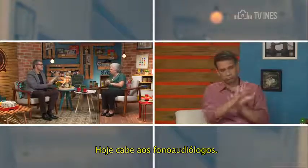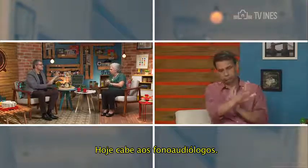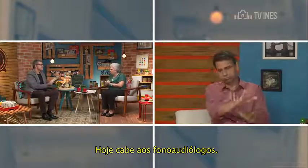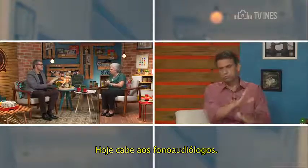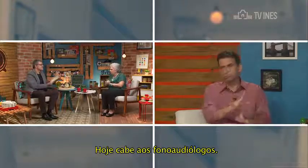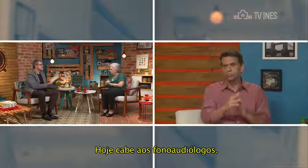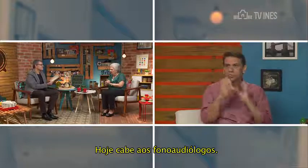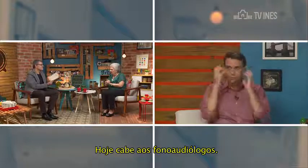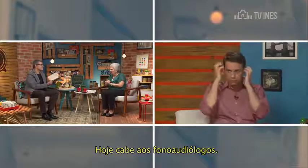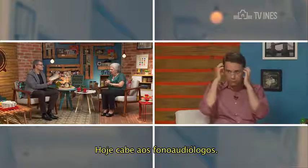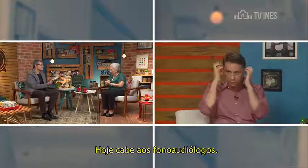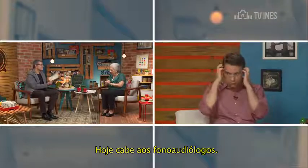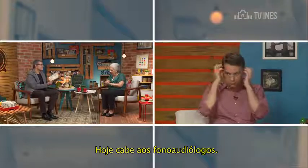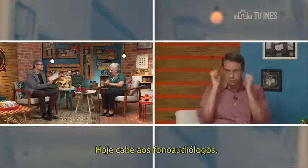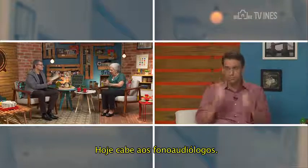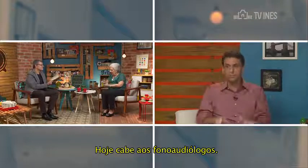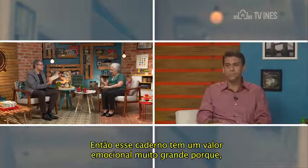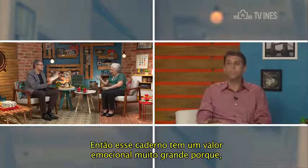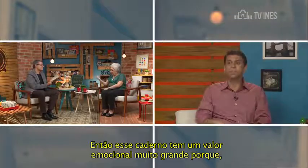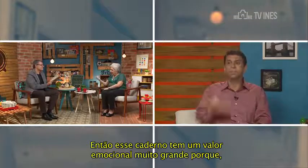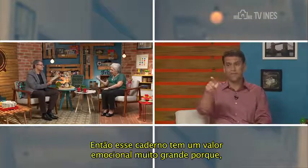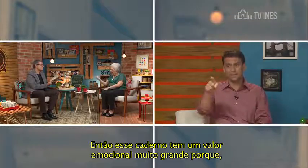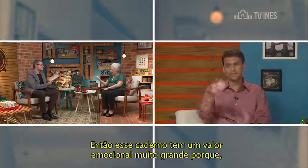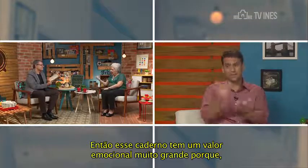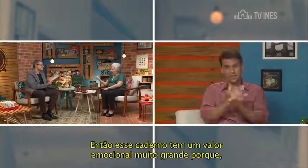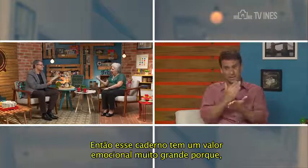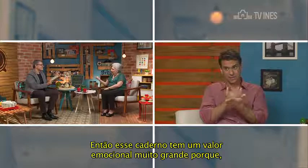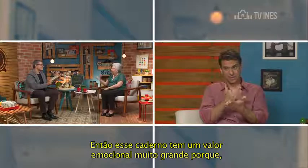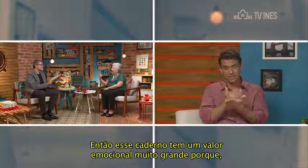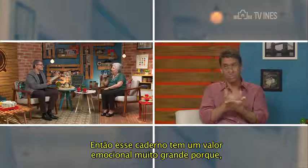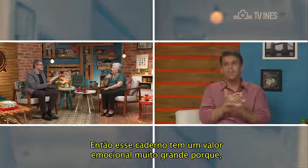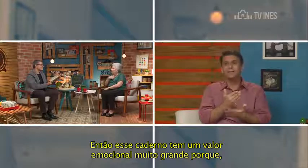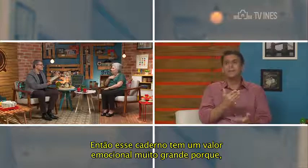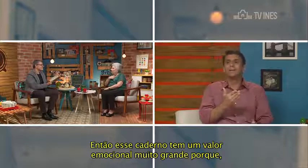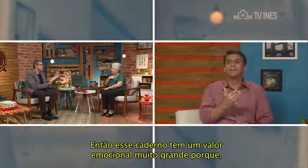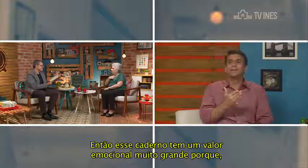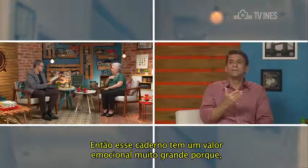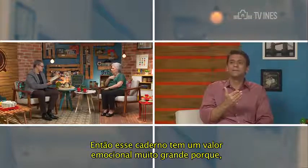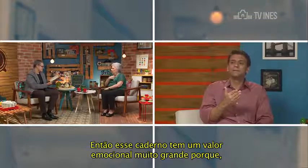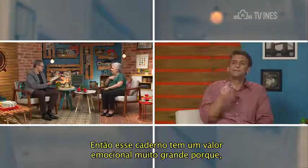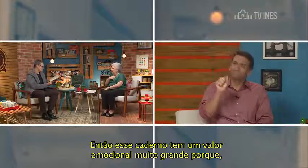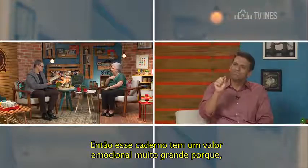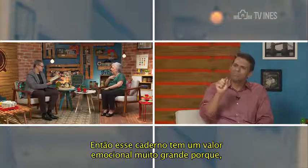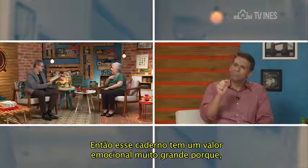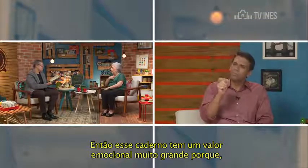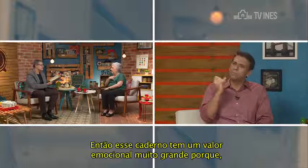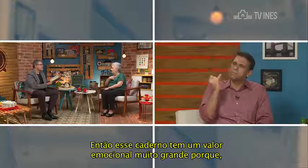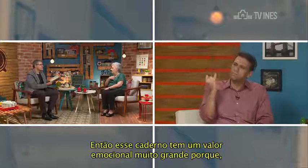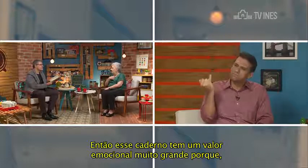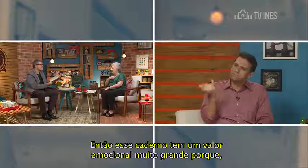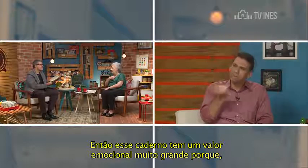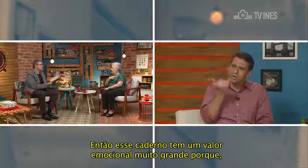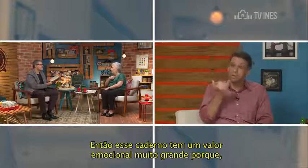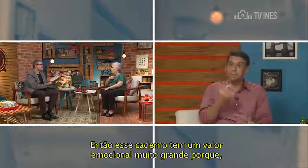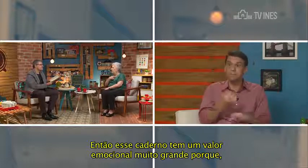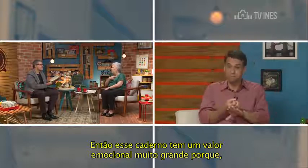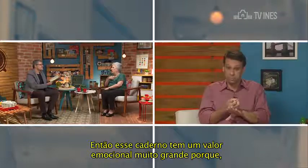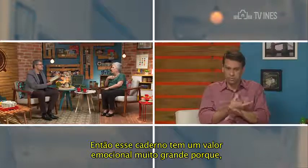Aos fonoaudiólogos Né? Então Esse caderno É muito Tem um valor